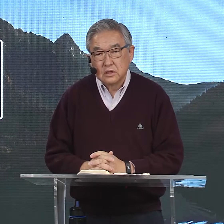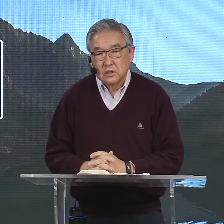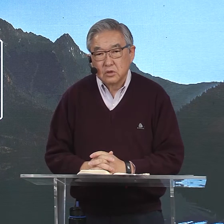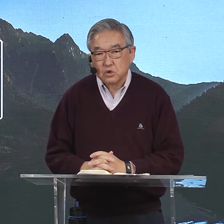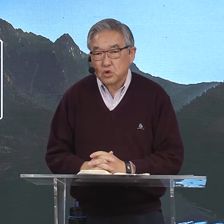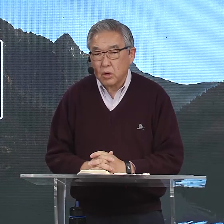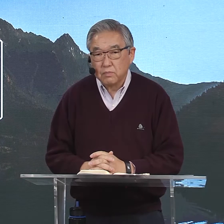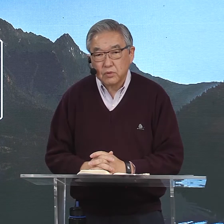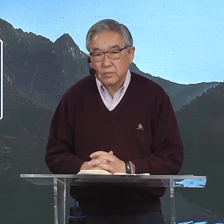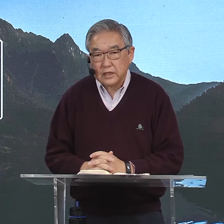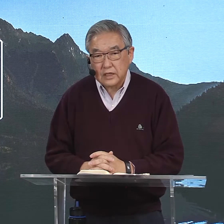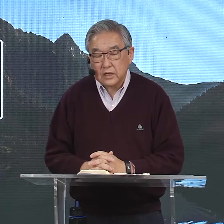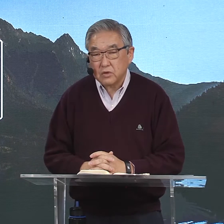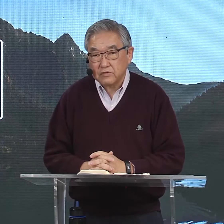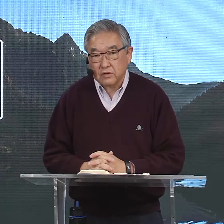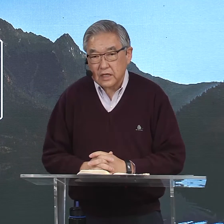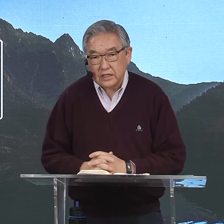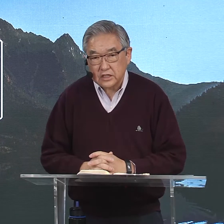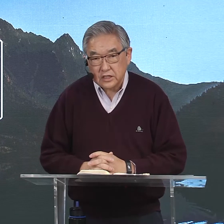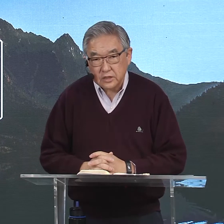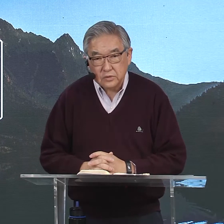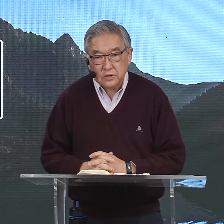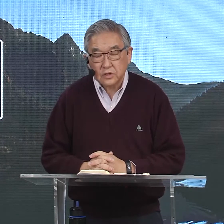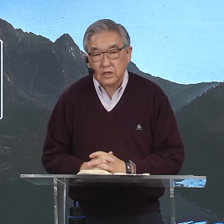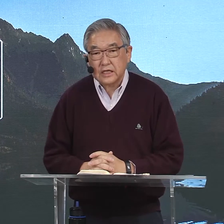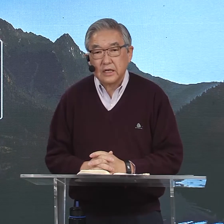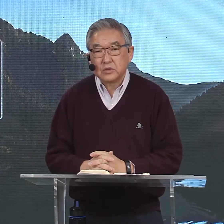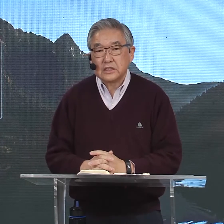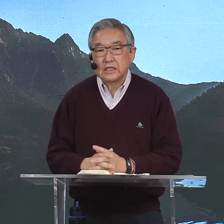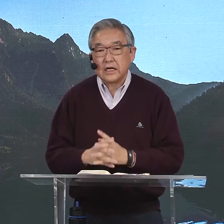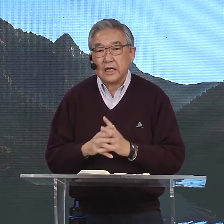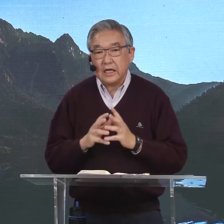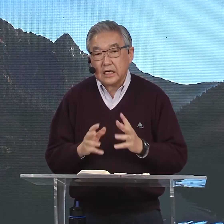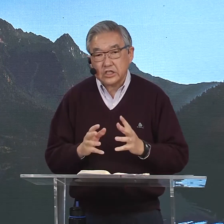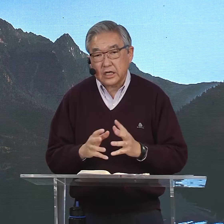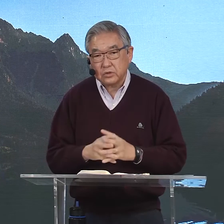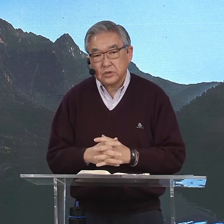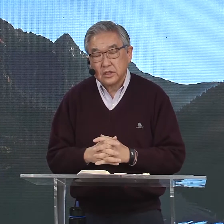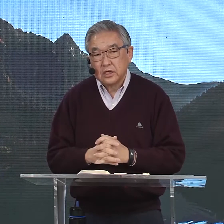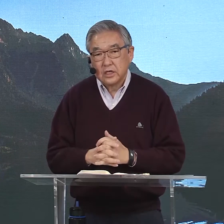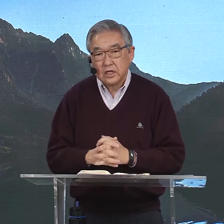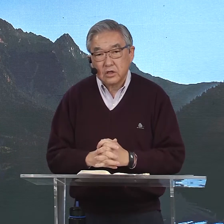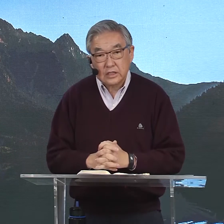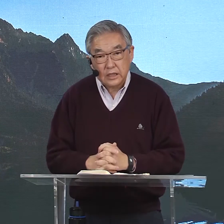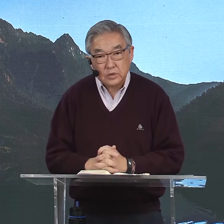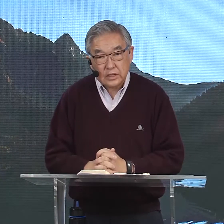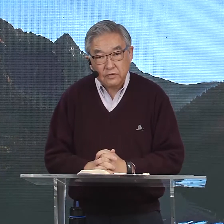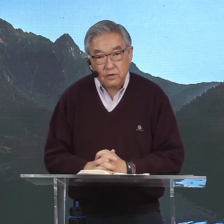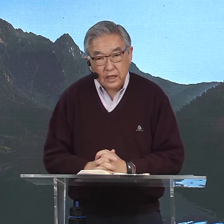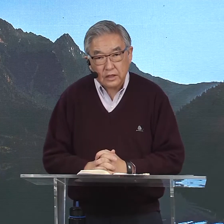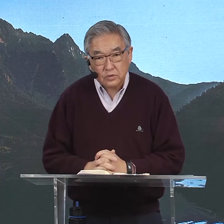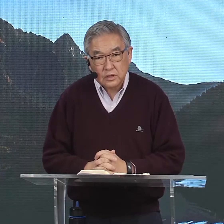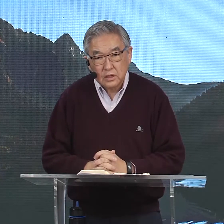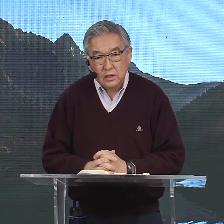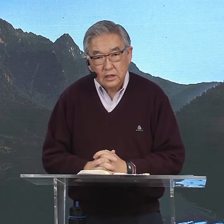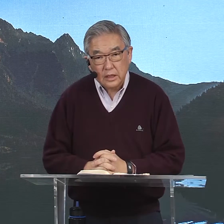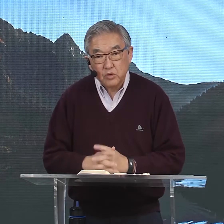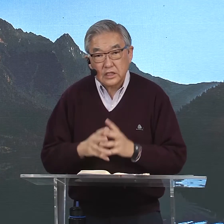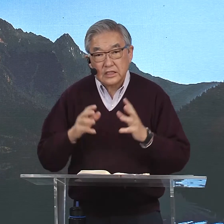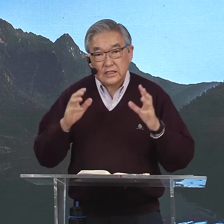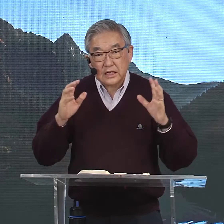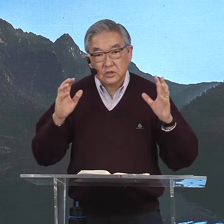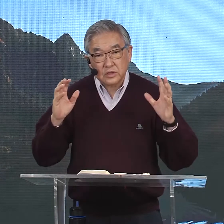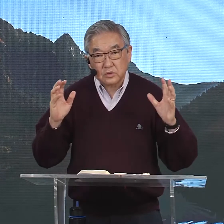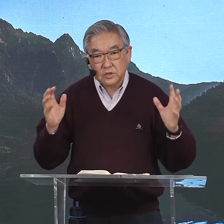queremos nos comprometer com a vontade de deus nós queremos estar engajados e nós queremos estar focados